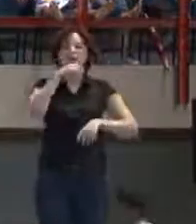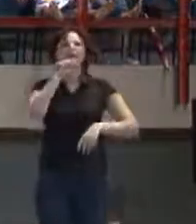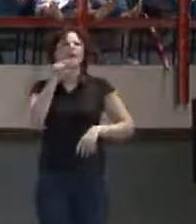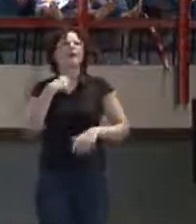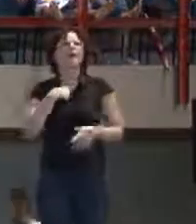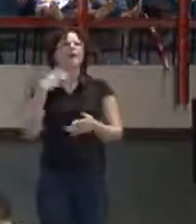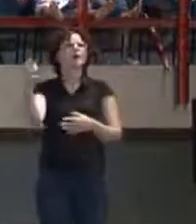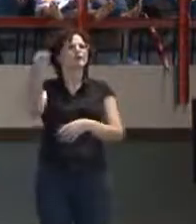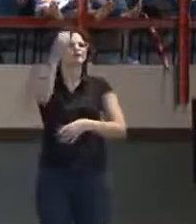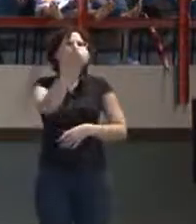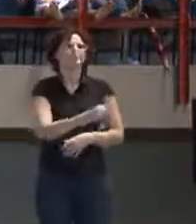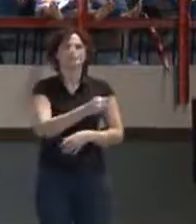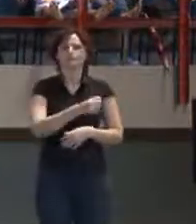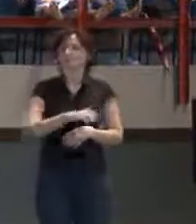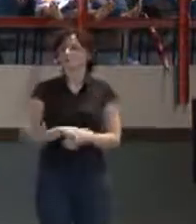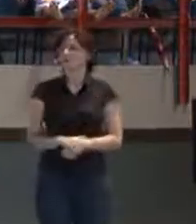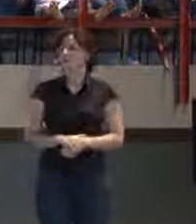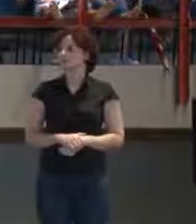trazer?